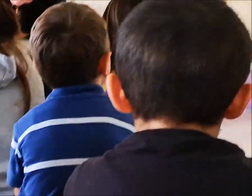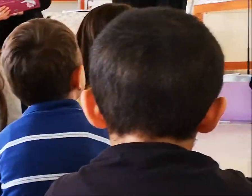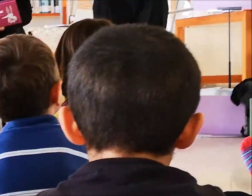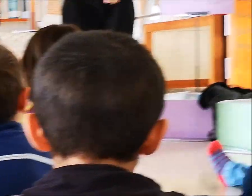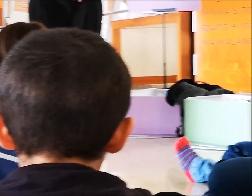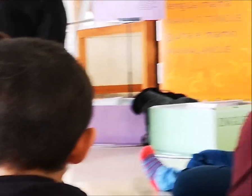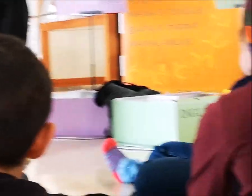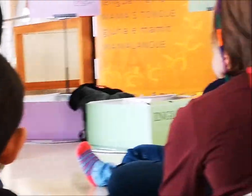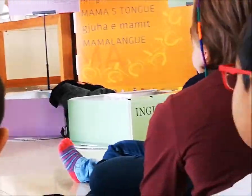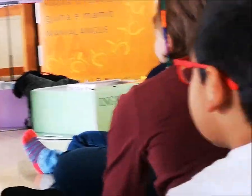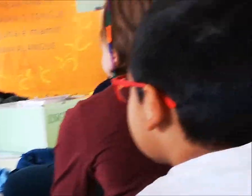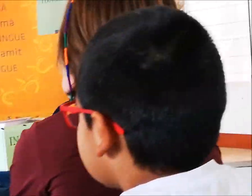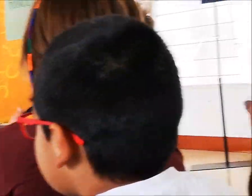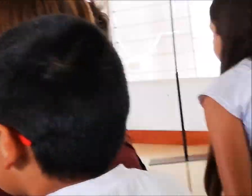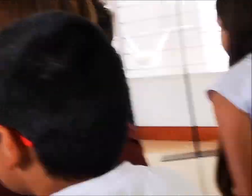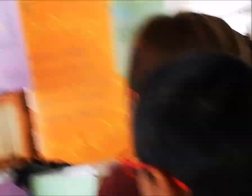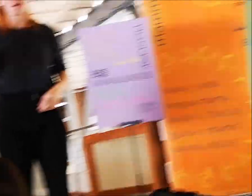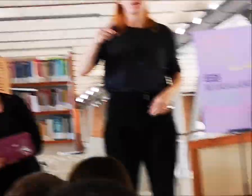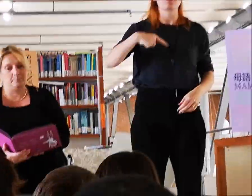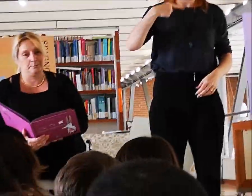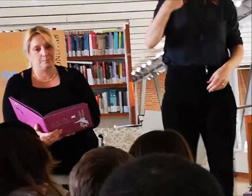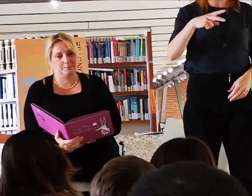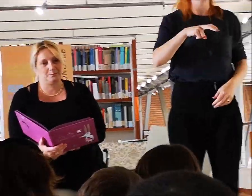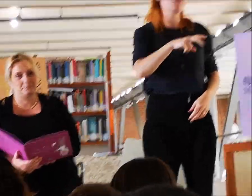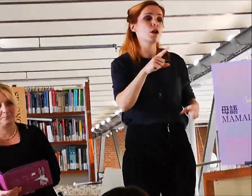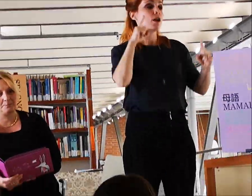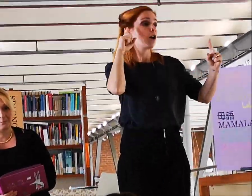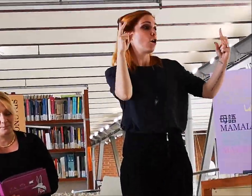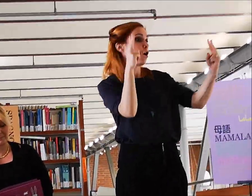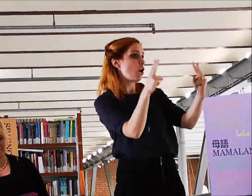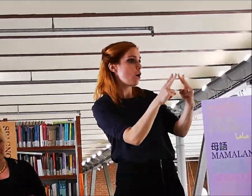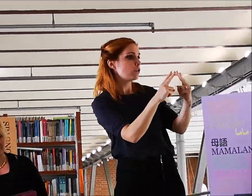Il piccolo coniglio bianco incontra una formica.